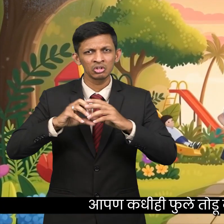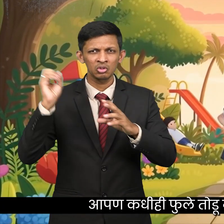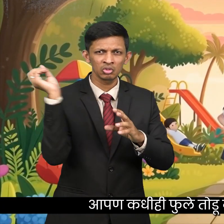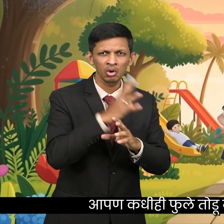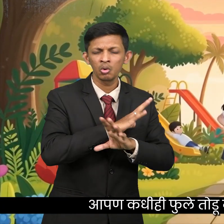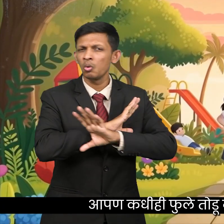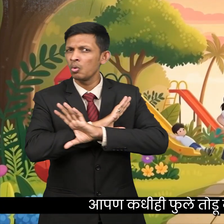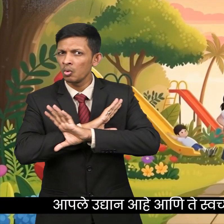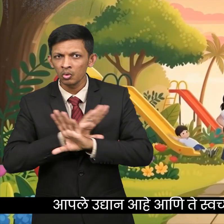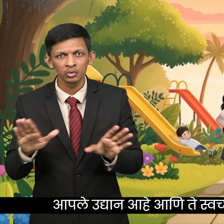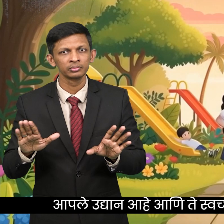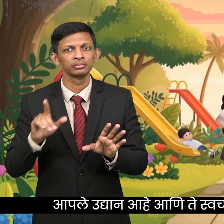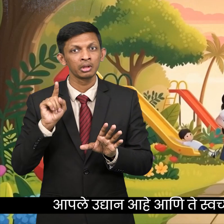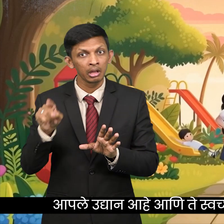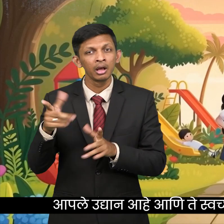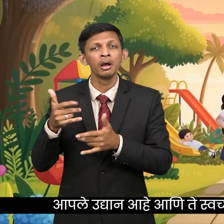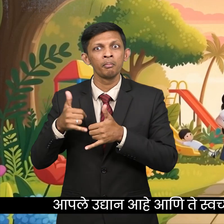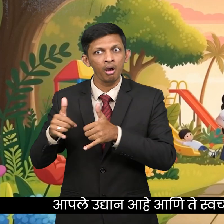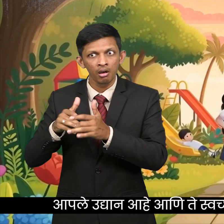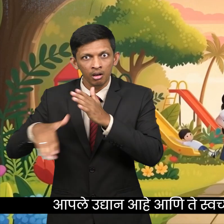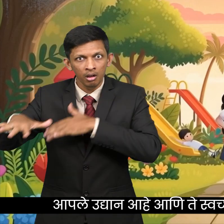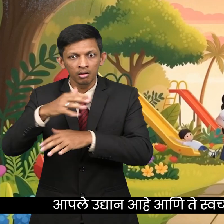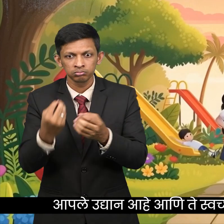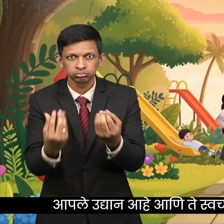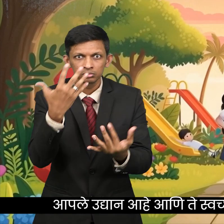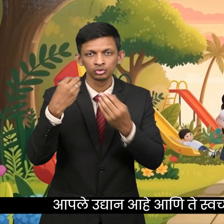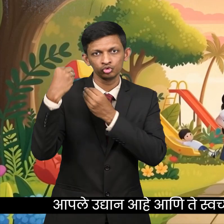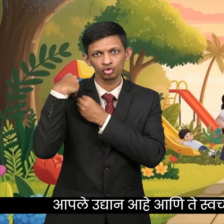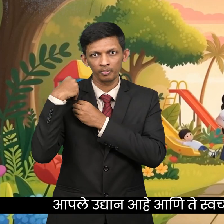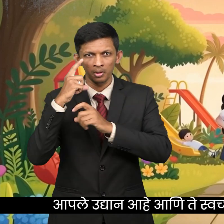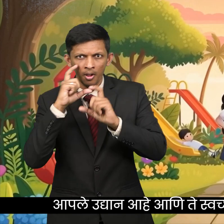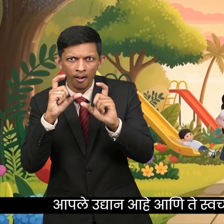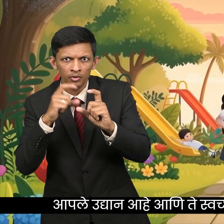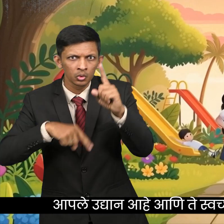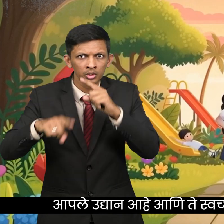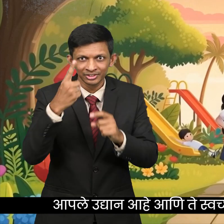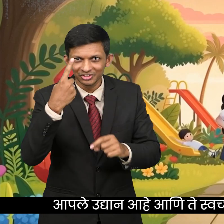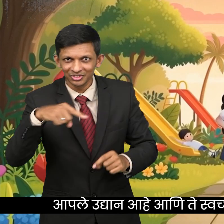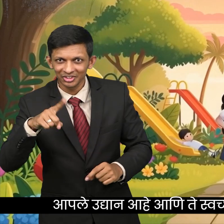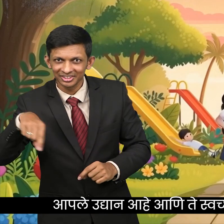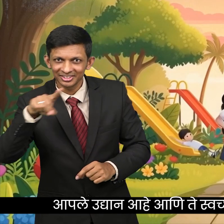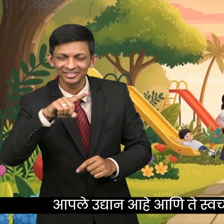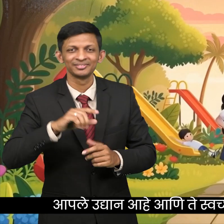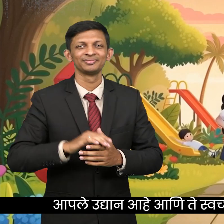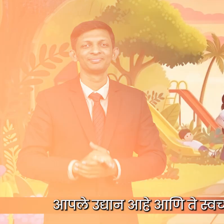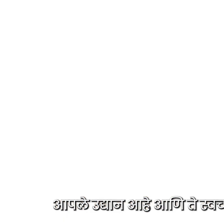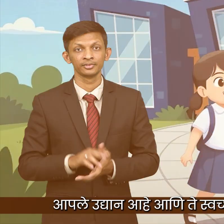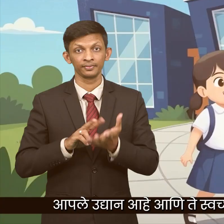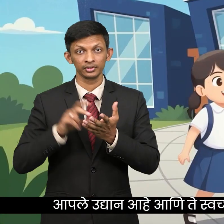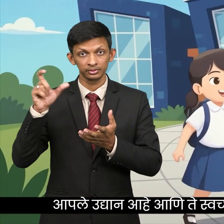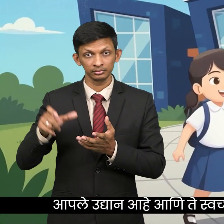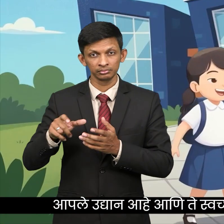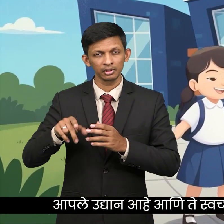नये, कारण हे आपले उद्यान आहे आणि ते स्वच्छ ठेवण्याची जबाबदारी आपलीच